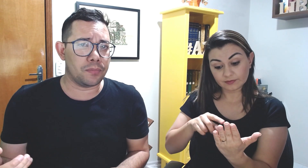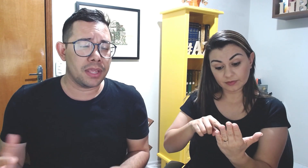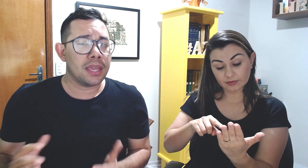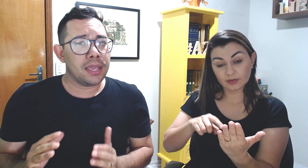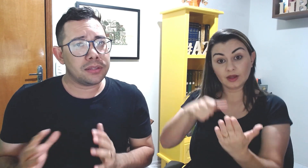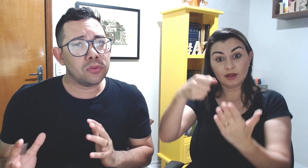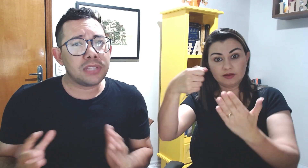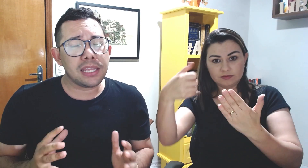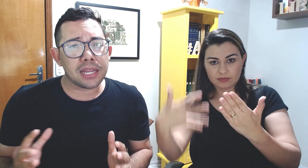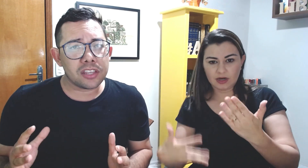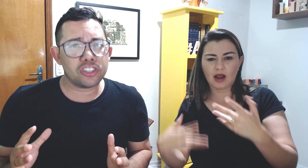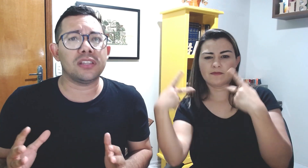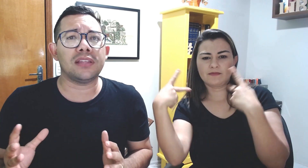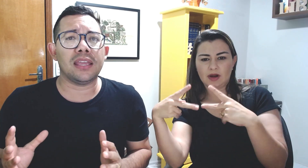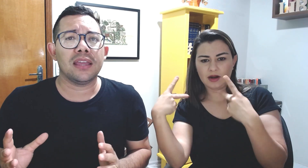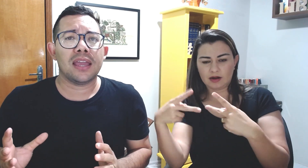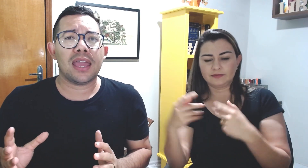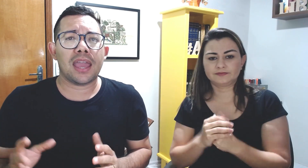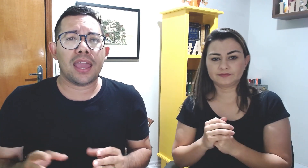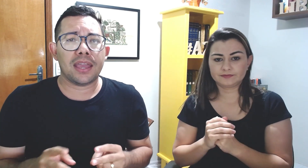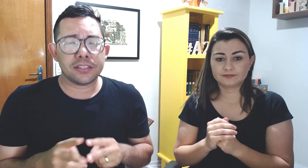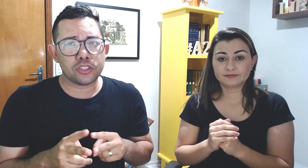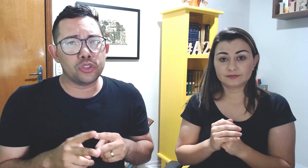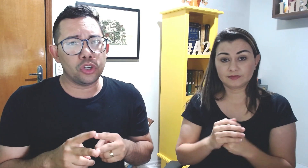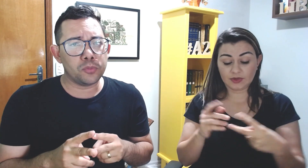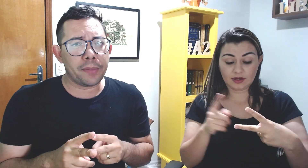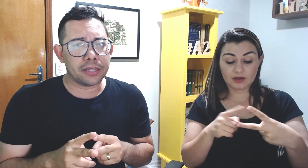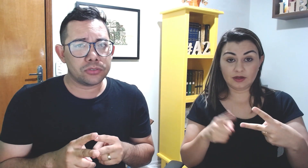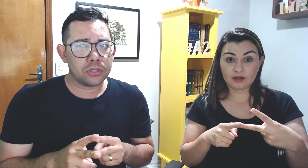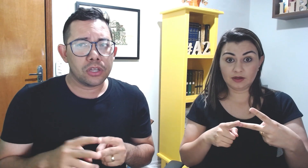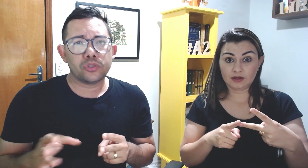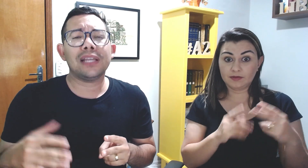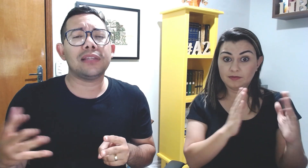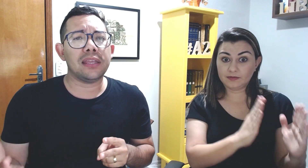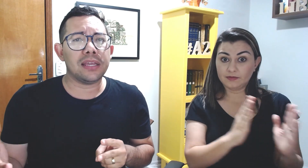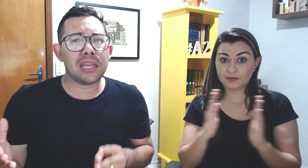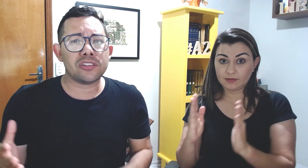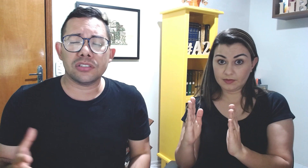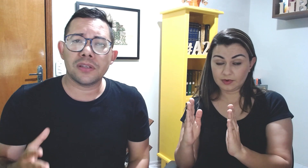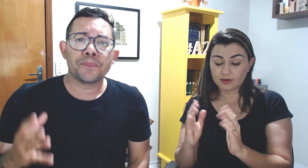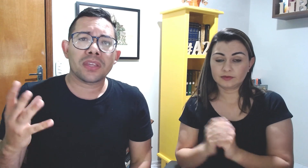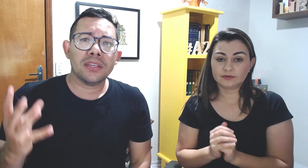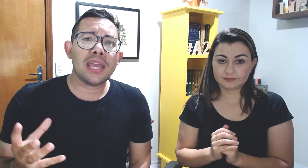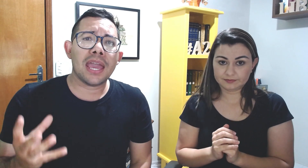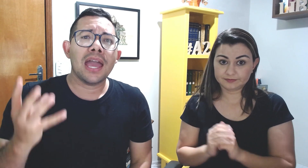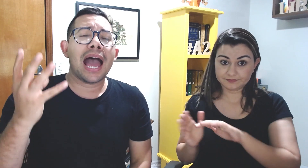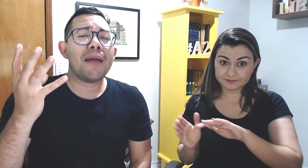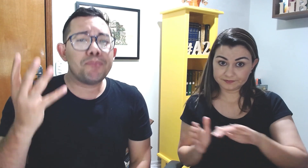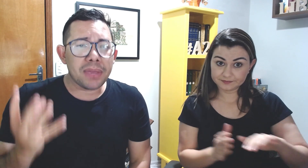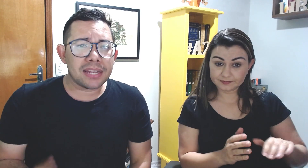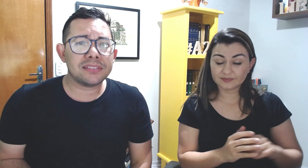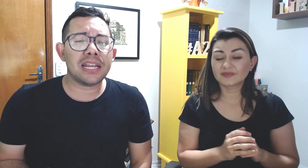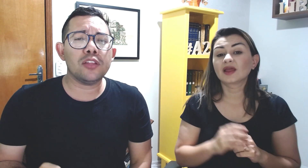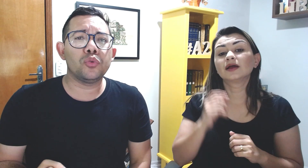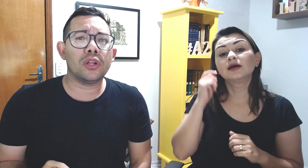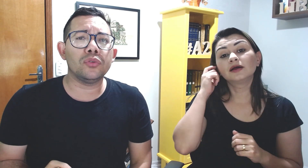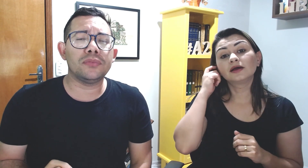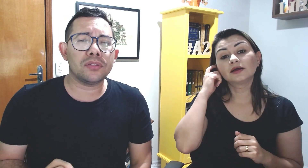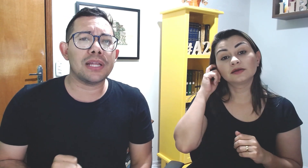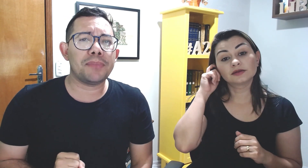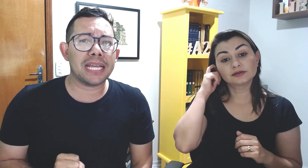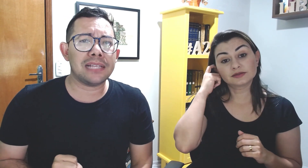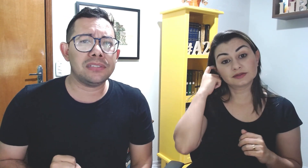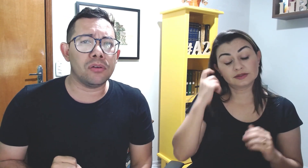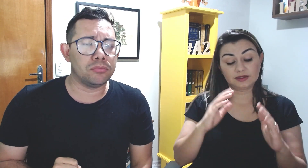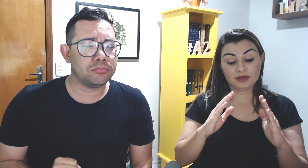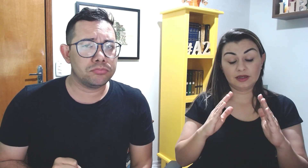pregação. Então tem igrejas que tem esses dois momentos. Só que tem igrejas que é apenas a leitura do texto